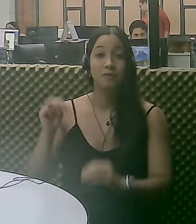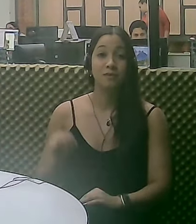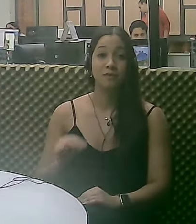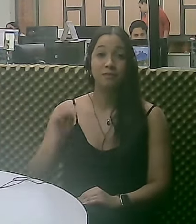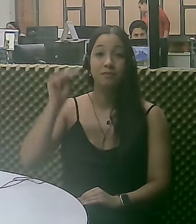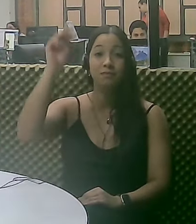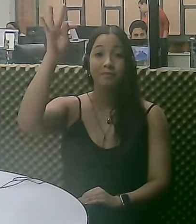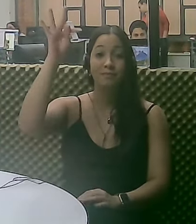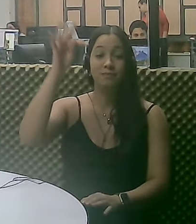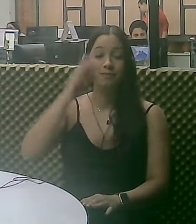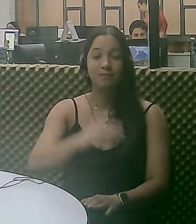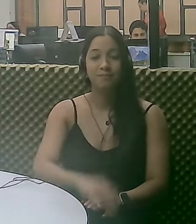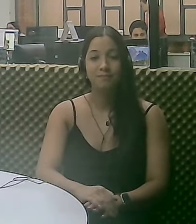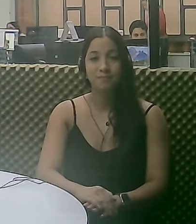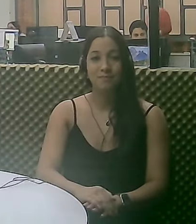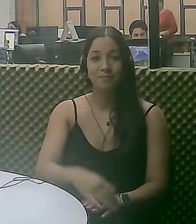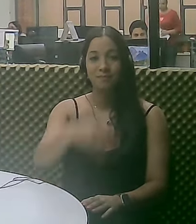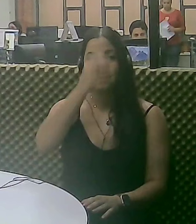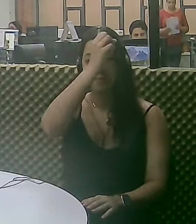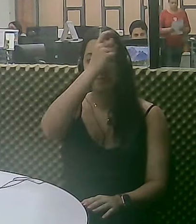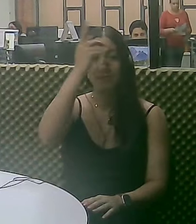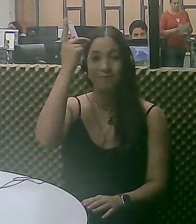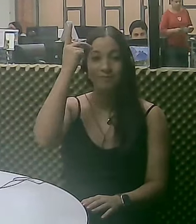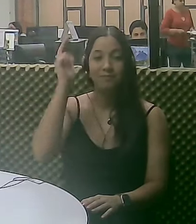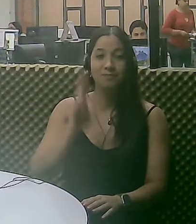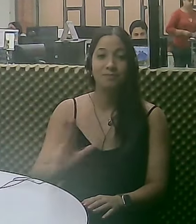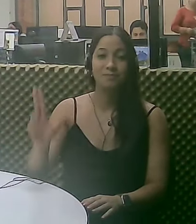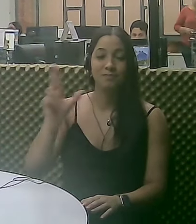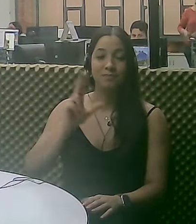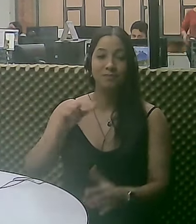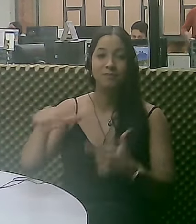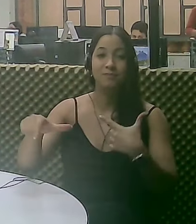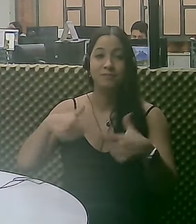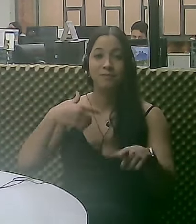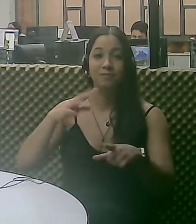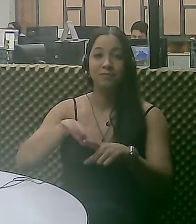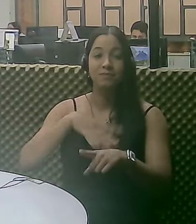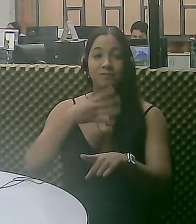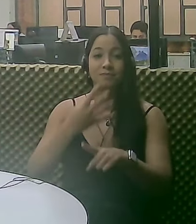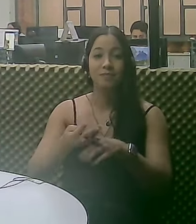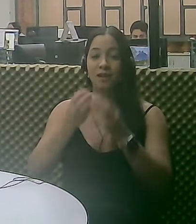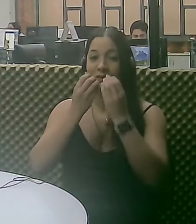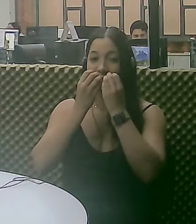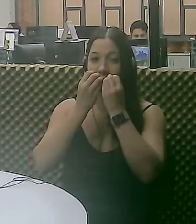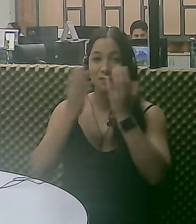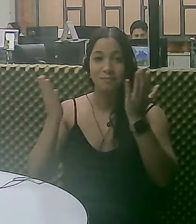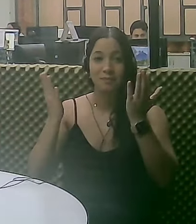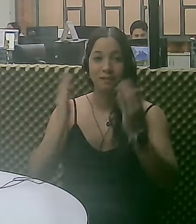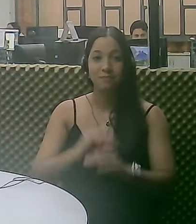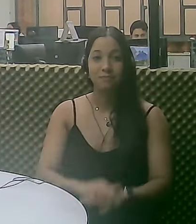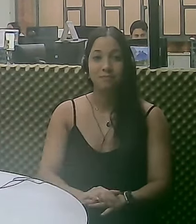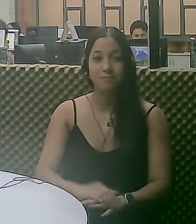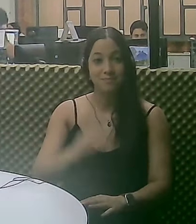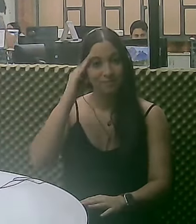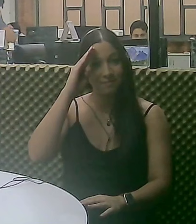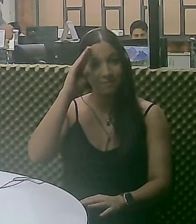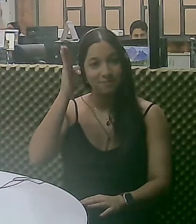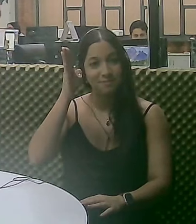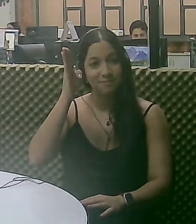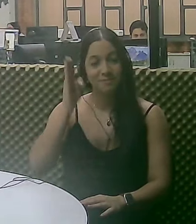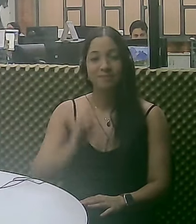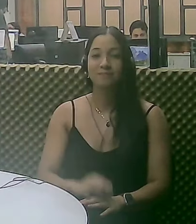Comunicação, Marco Túlio de Castro Kalimann. Prefeitura de Uberlândia. Fazer mais, fazer bem. Até a